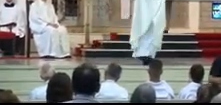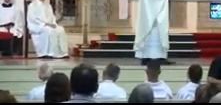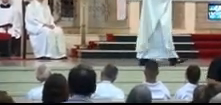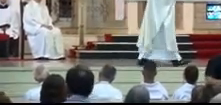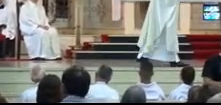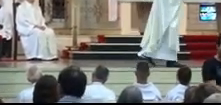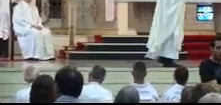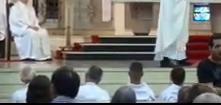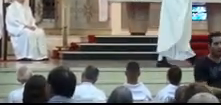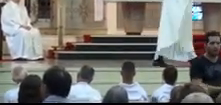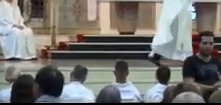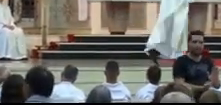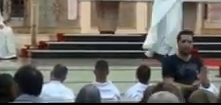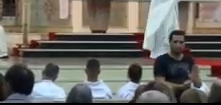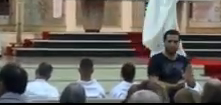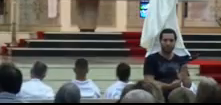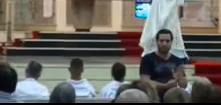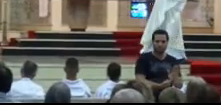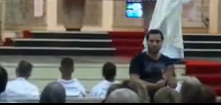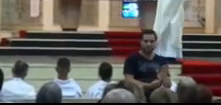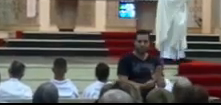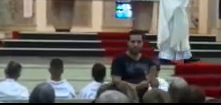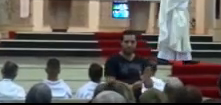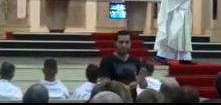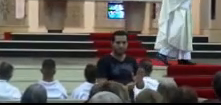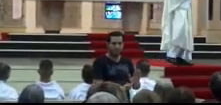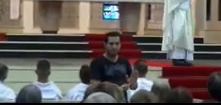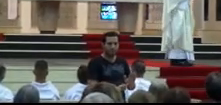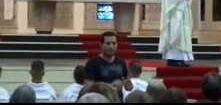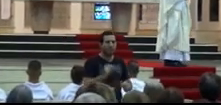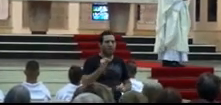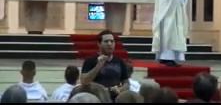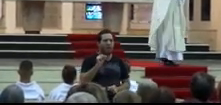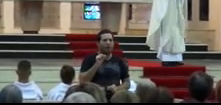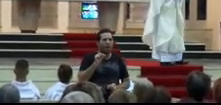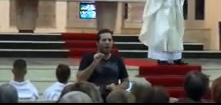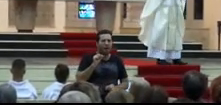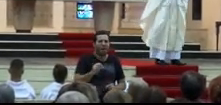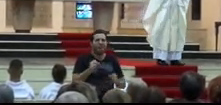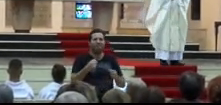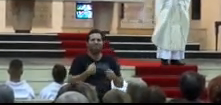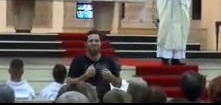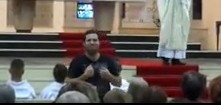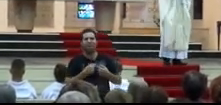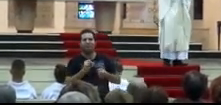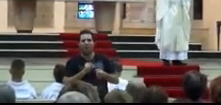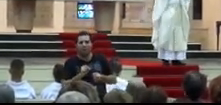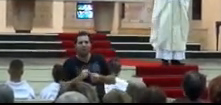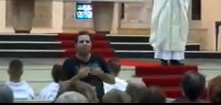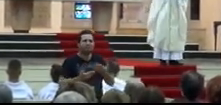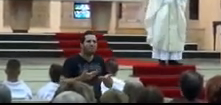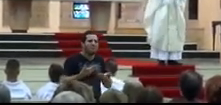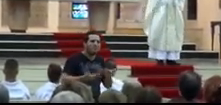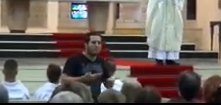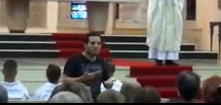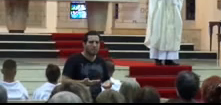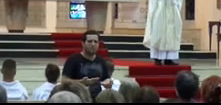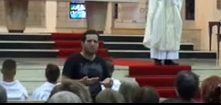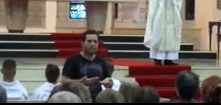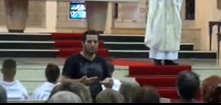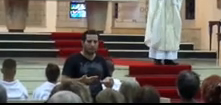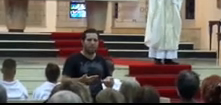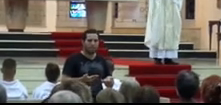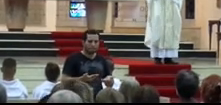de consciência de que tudo aquilo que ele podia fazer, que ele veio realizar, ele realizou